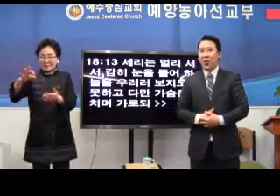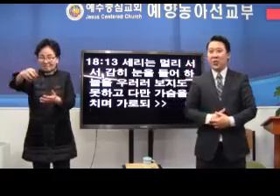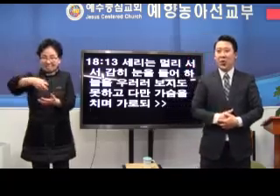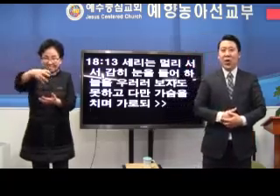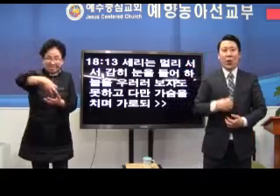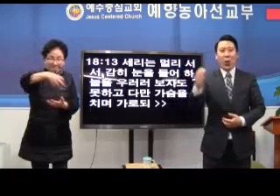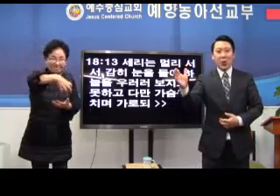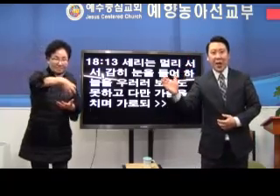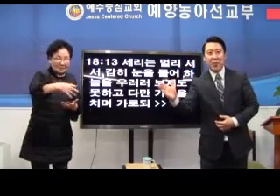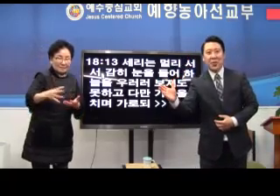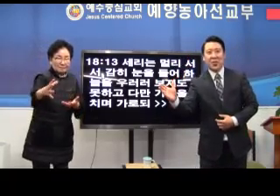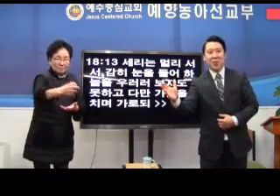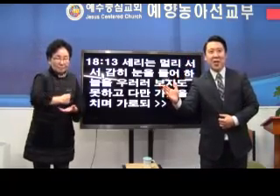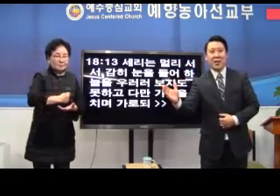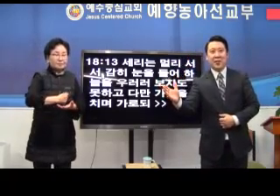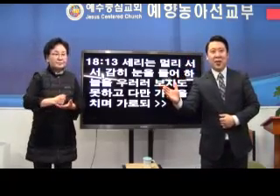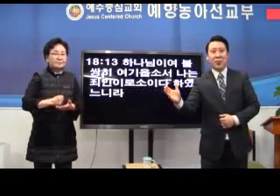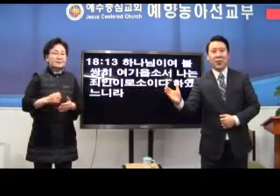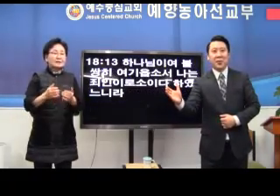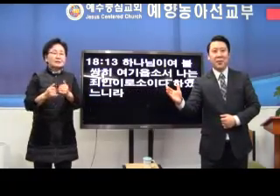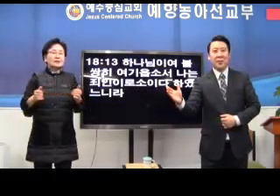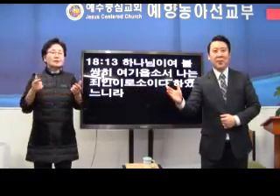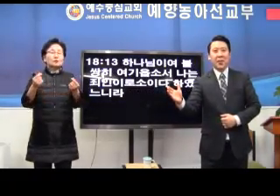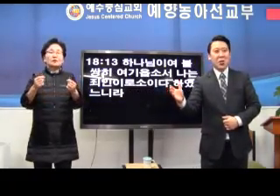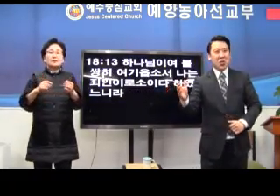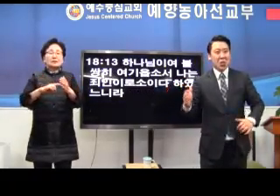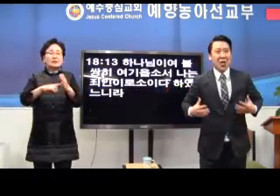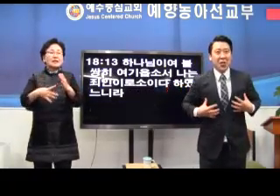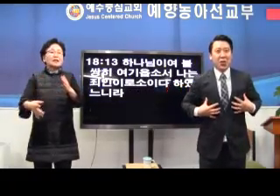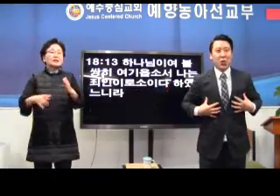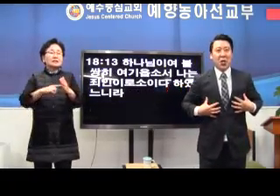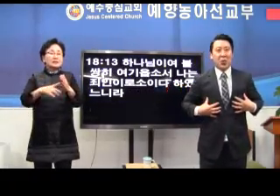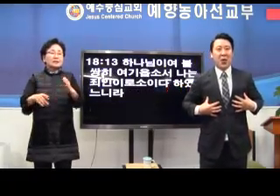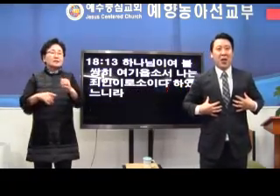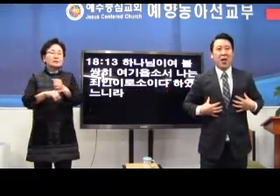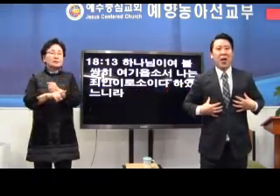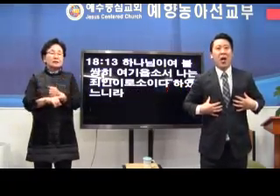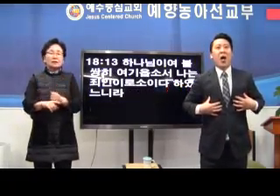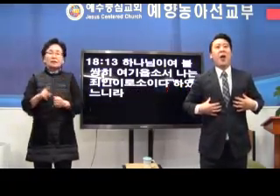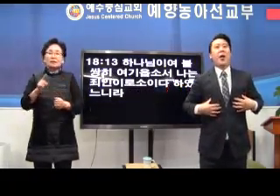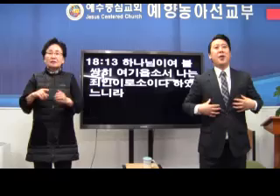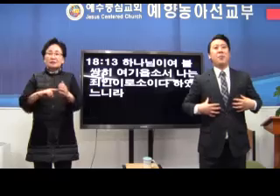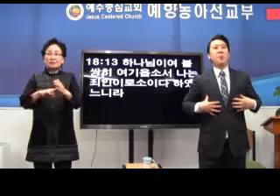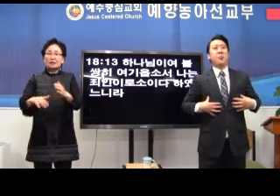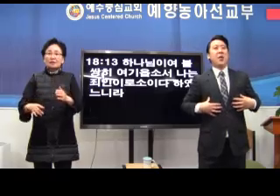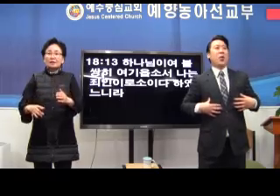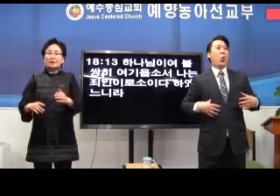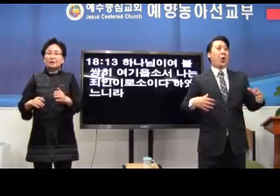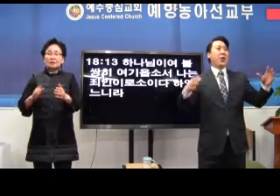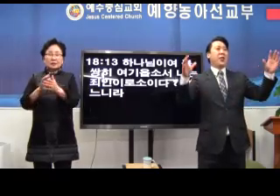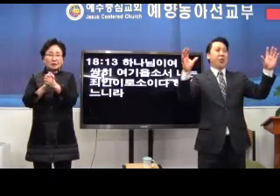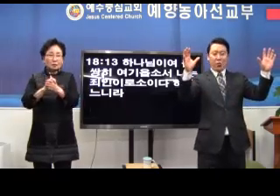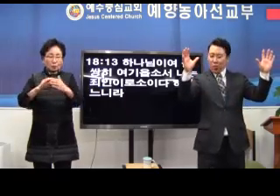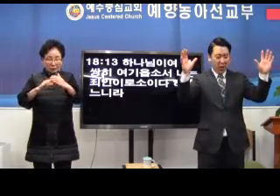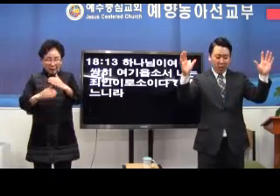편에서 그런 사람이에요. 지금 세리라는 사람은. 이 세리는 어떻게 기도하냐? 하나님 고개를 들지